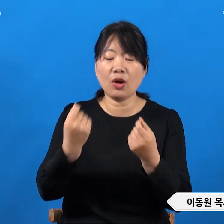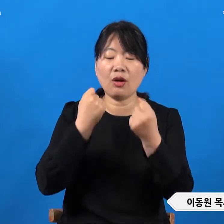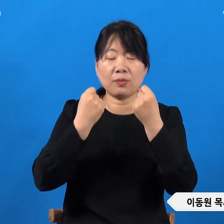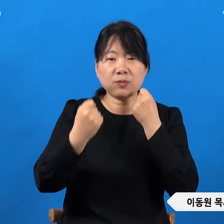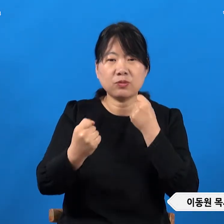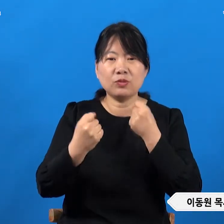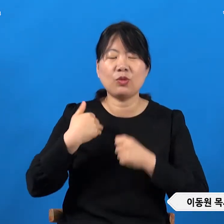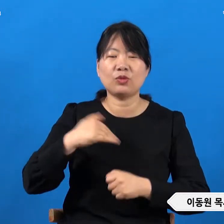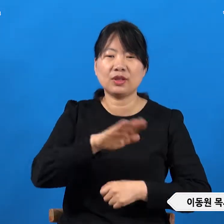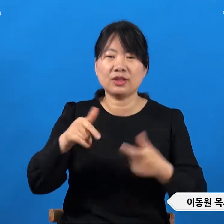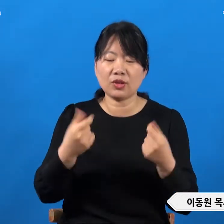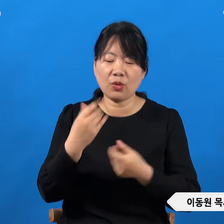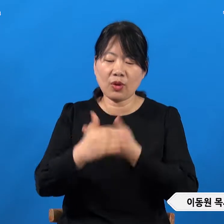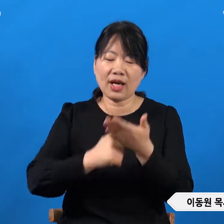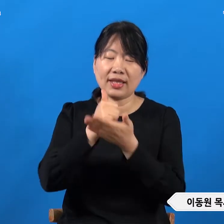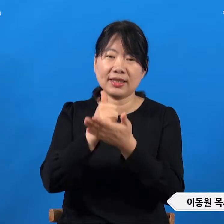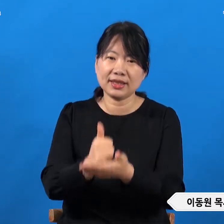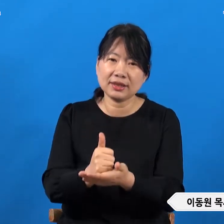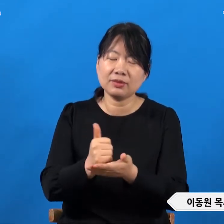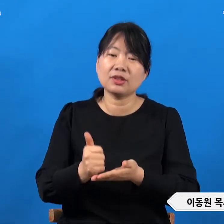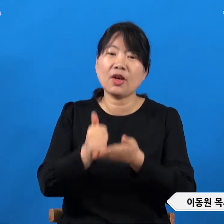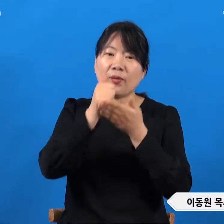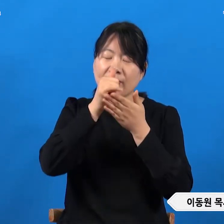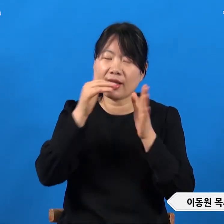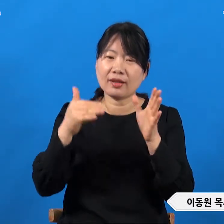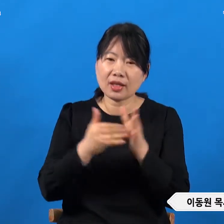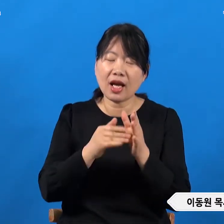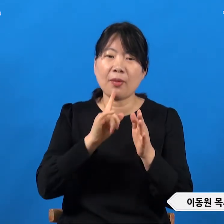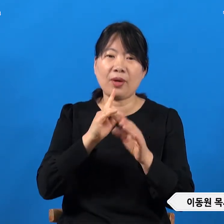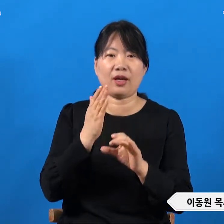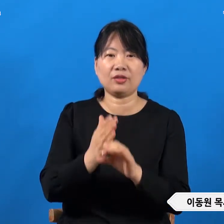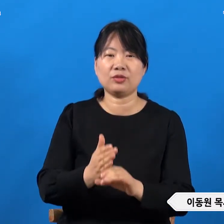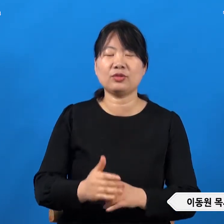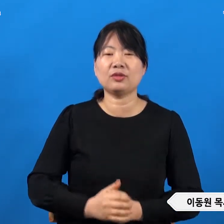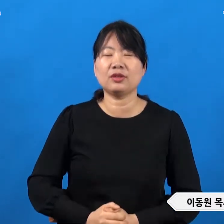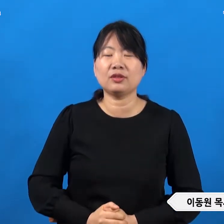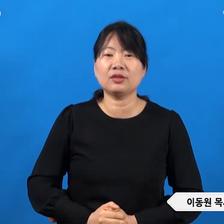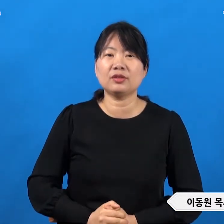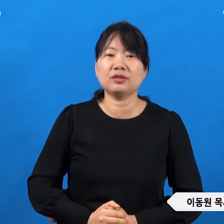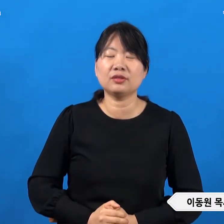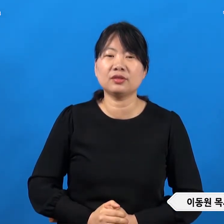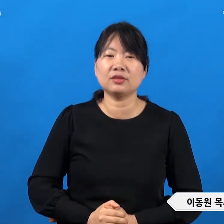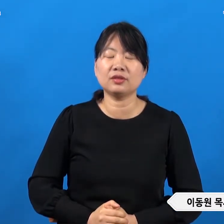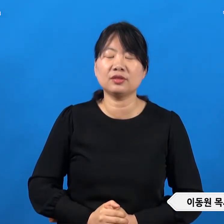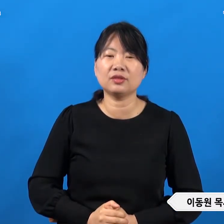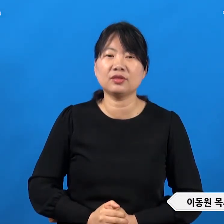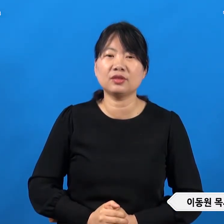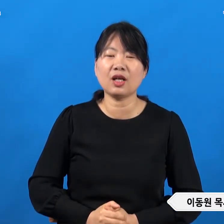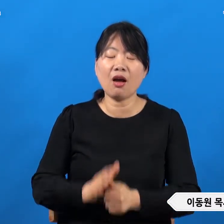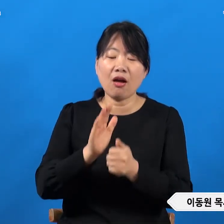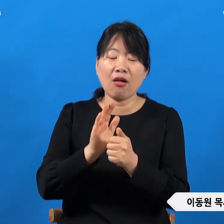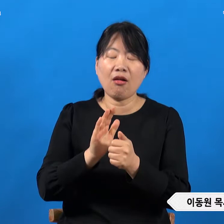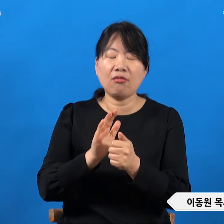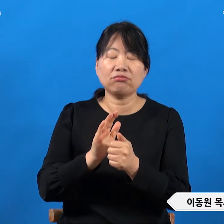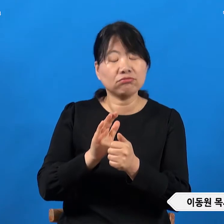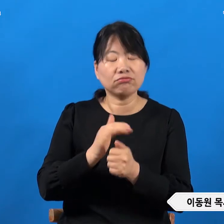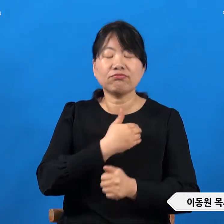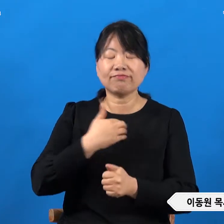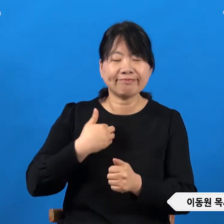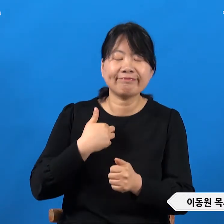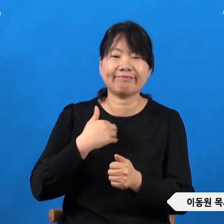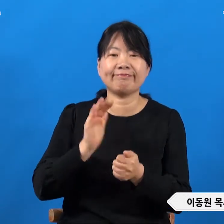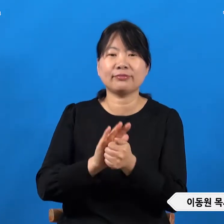그럼에도 불구하고 우리도 하나님을 섬겨왔다 이렇게 말하고 있어요. 얼마나 협조적인 증언으로